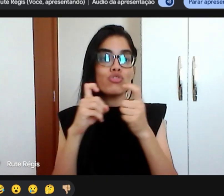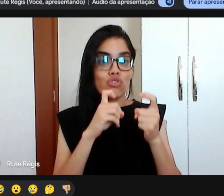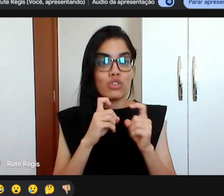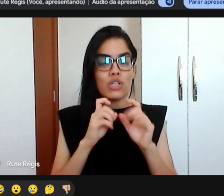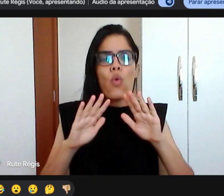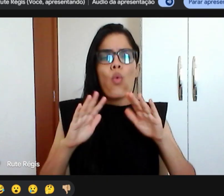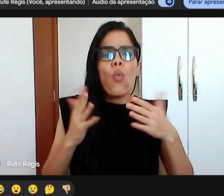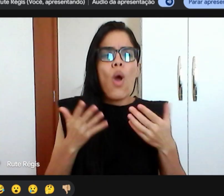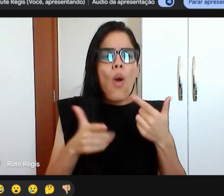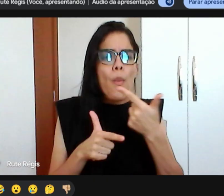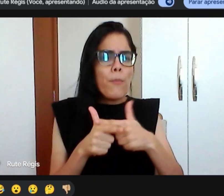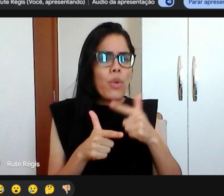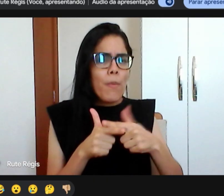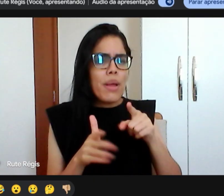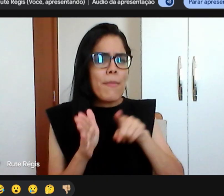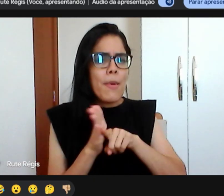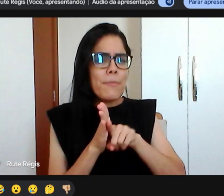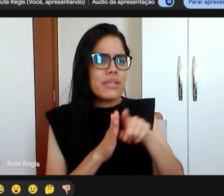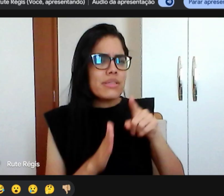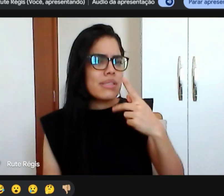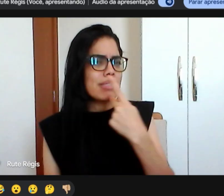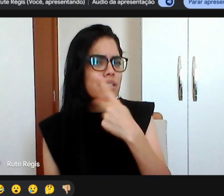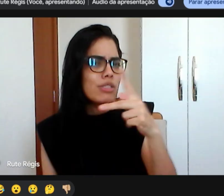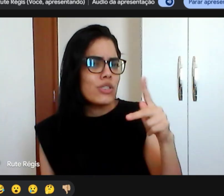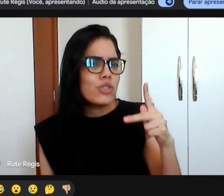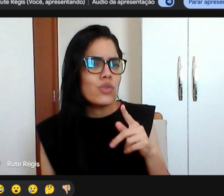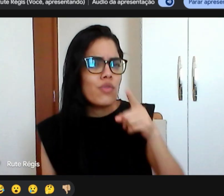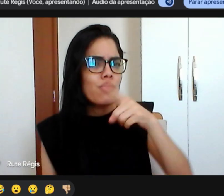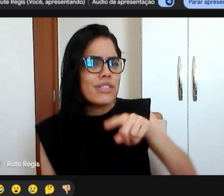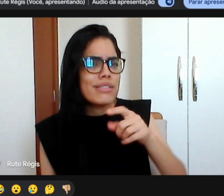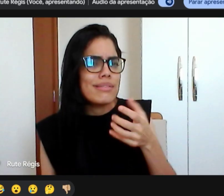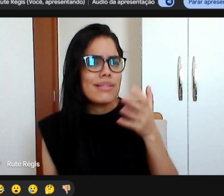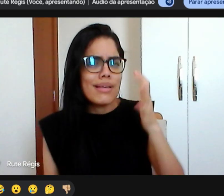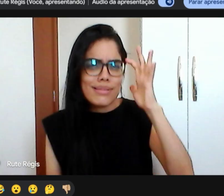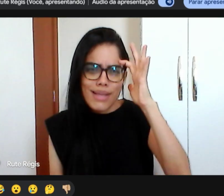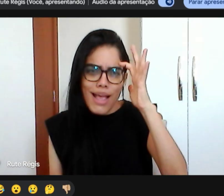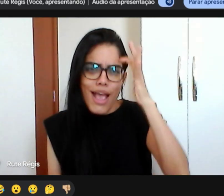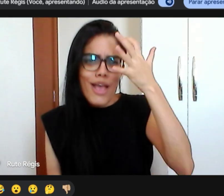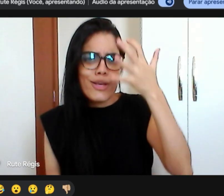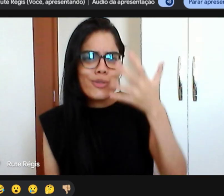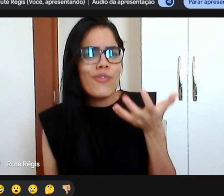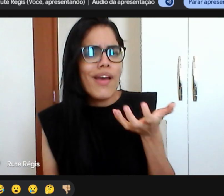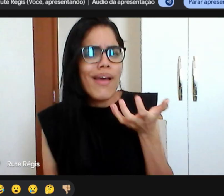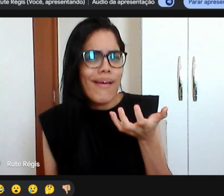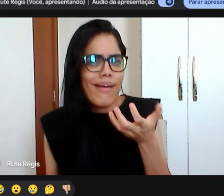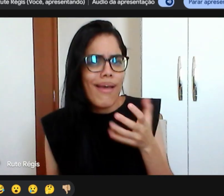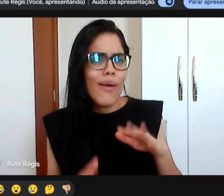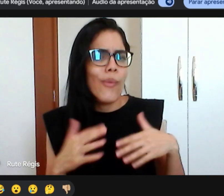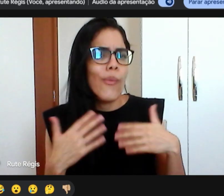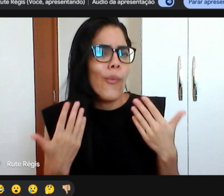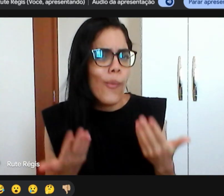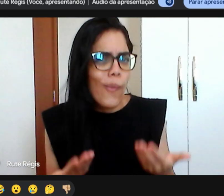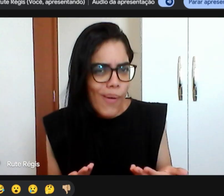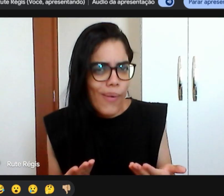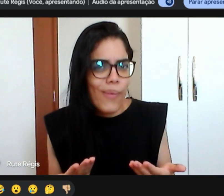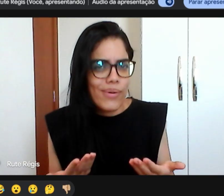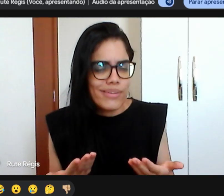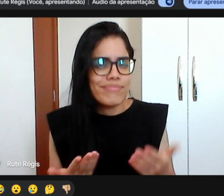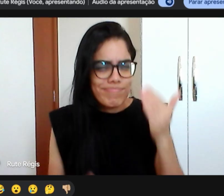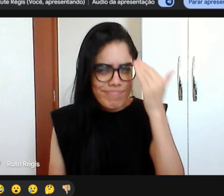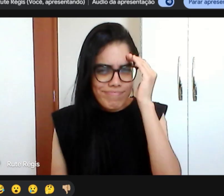discutir na minha pesquisa. E qual é o problema que vocês querem resolver? Qual o problema da sua pesquisa?